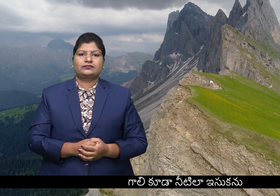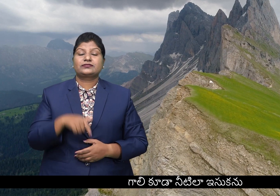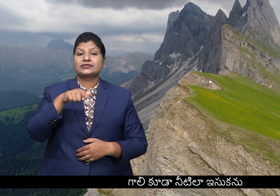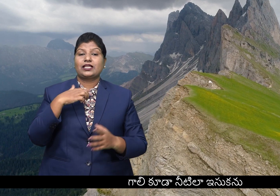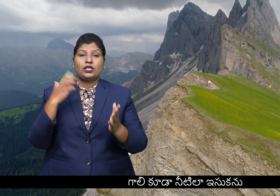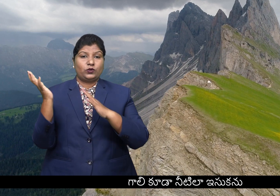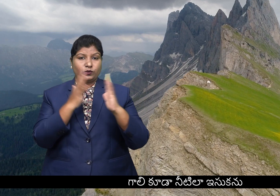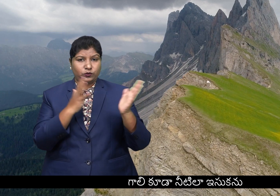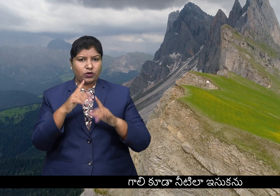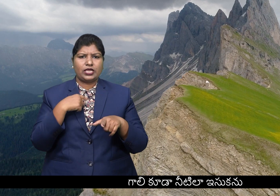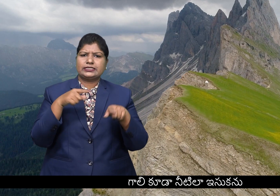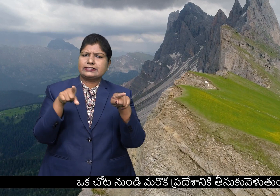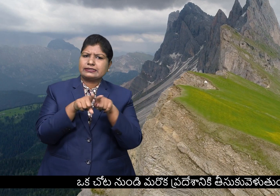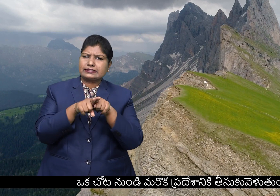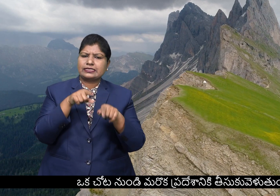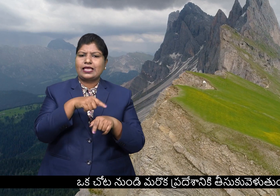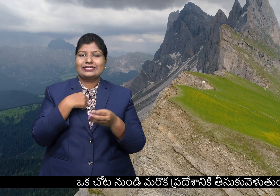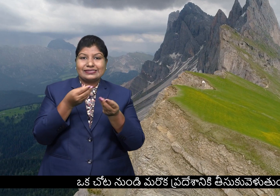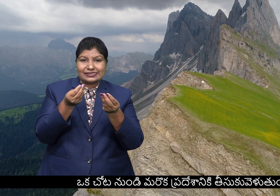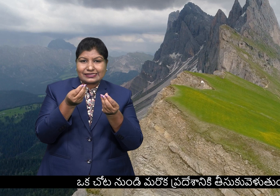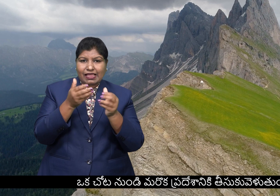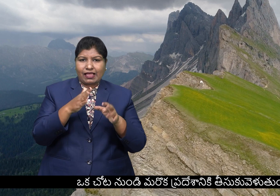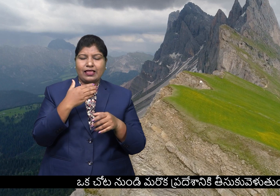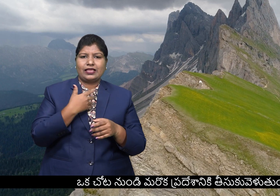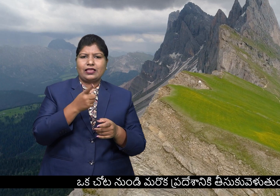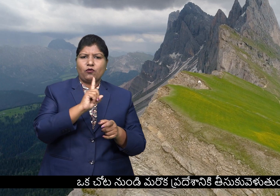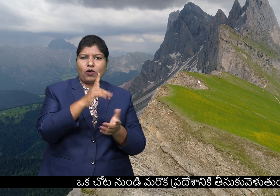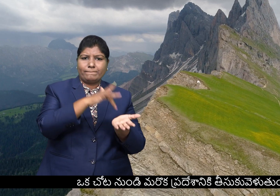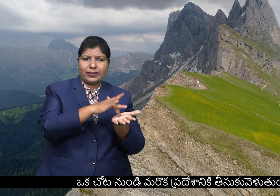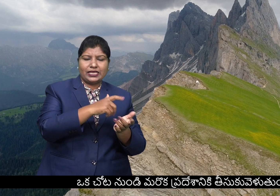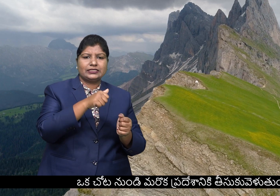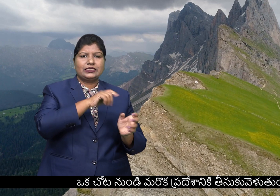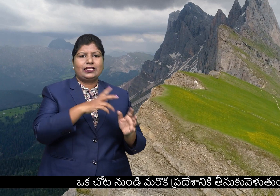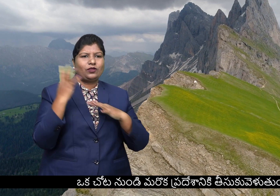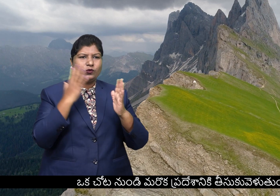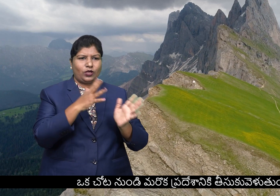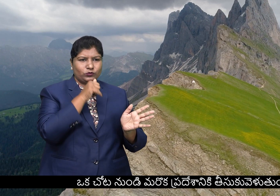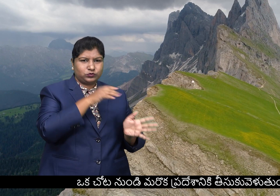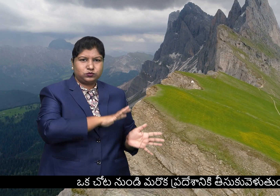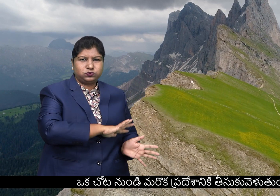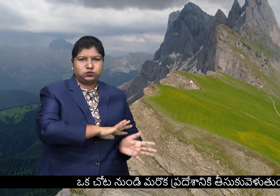గాలి కూడా నీటిలా ఇసుకను ఒక చోట నుండి మరొక ప్రదేశానికి తీసుకువెళుతుంది.